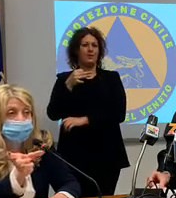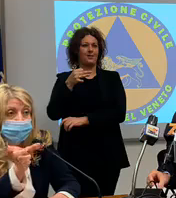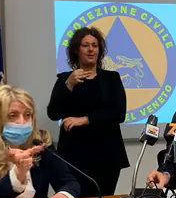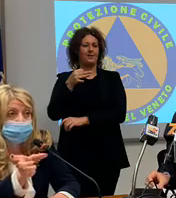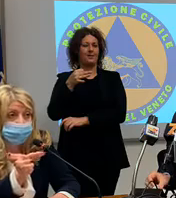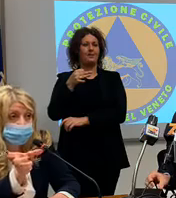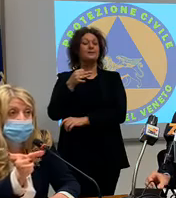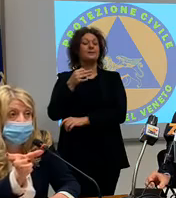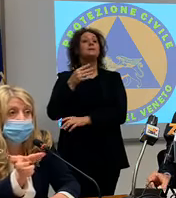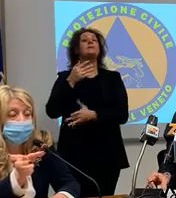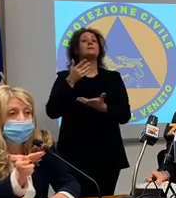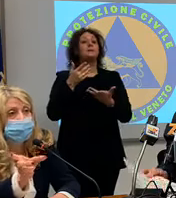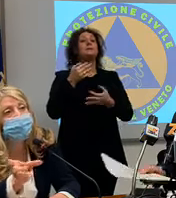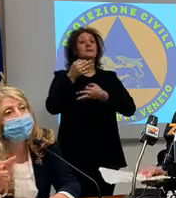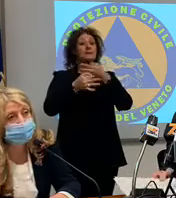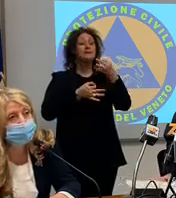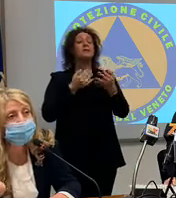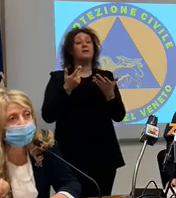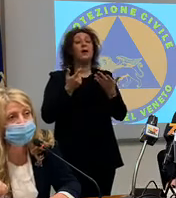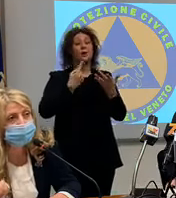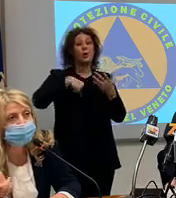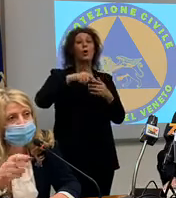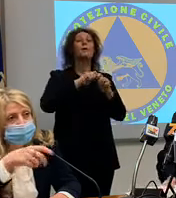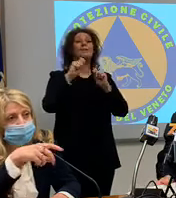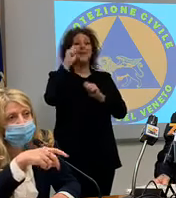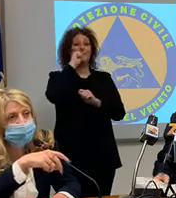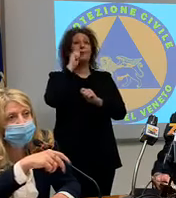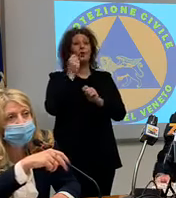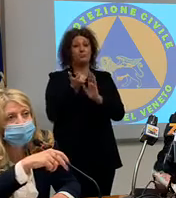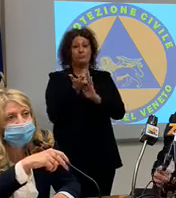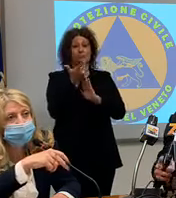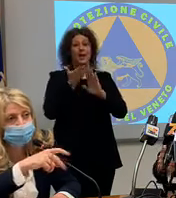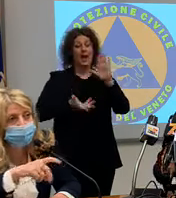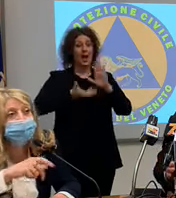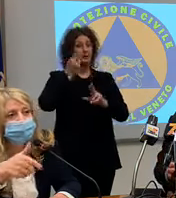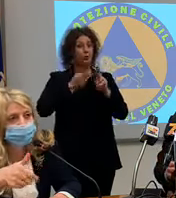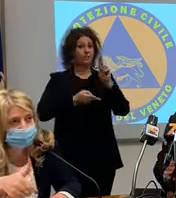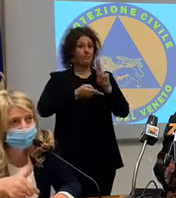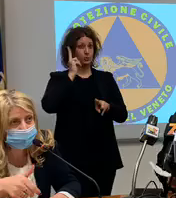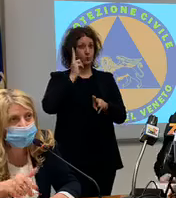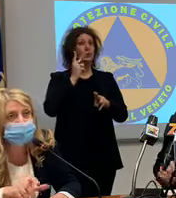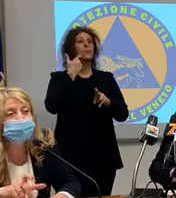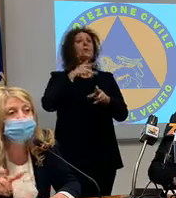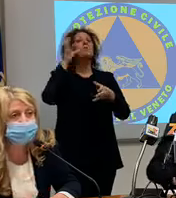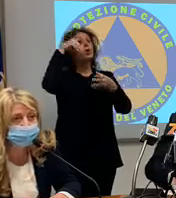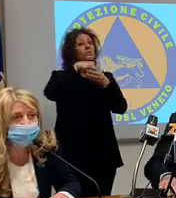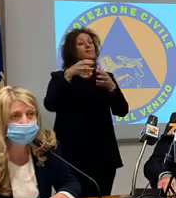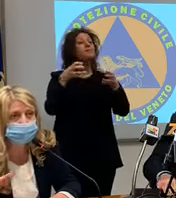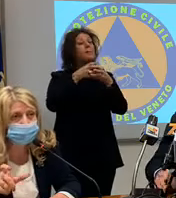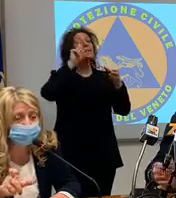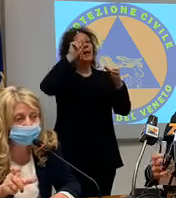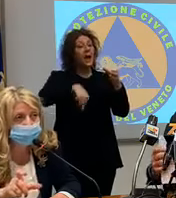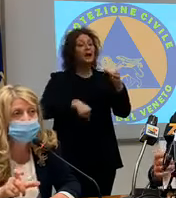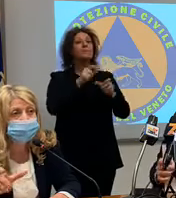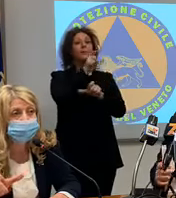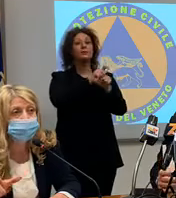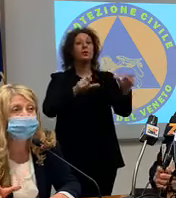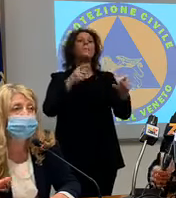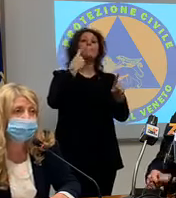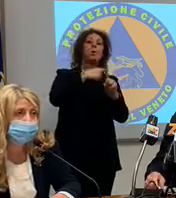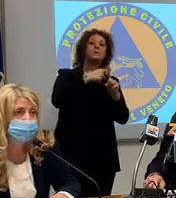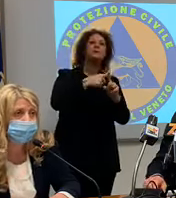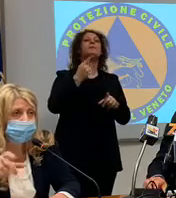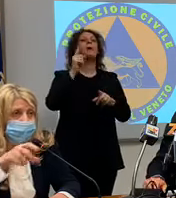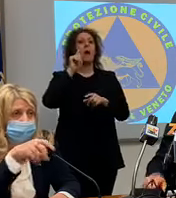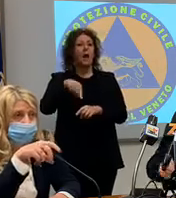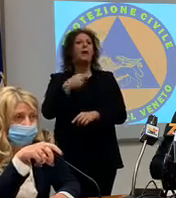tamponi fatti è molto più alto perché lì ci devi mettere anche i negativi non solo i positivi ci devi mettere tutti i tamponi che tu